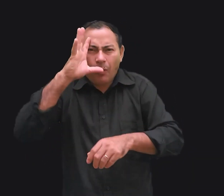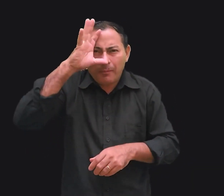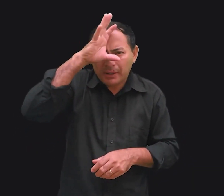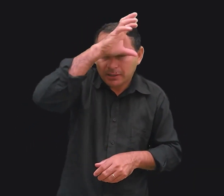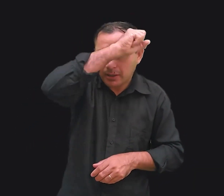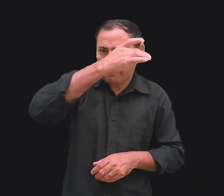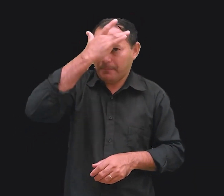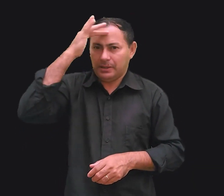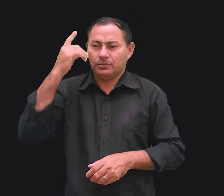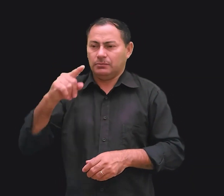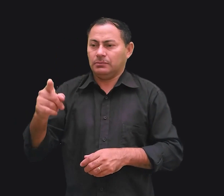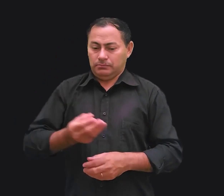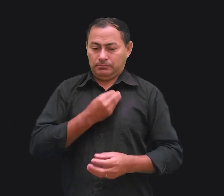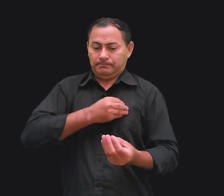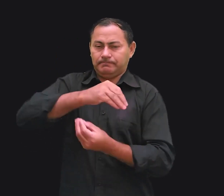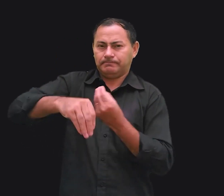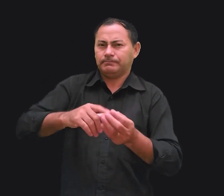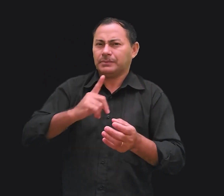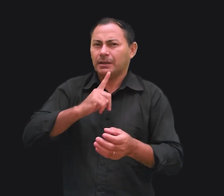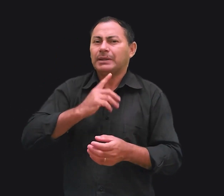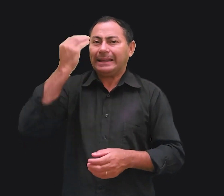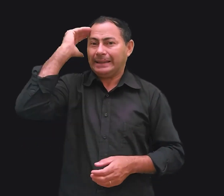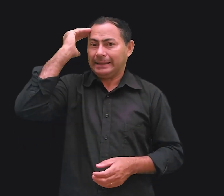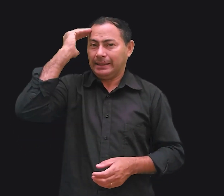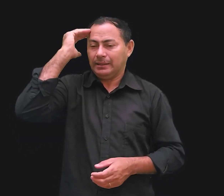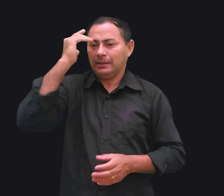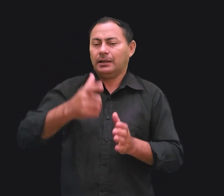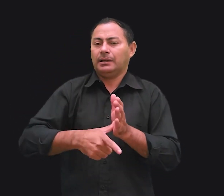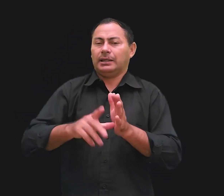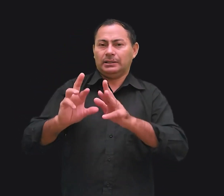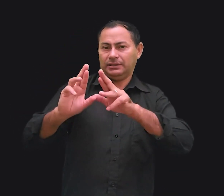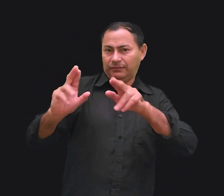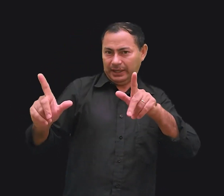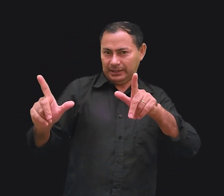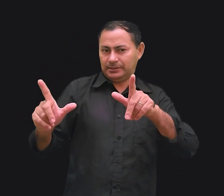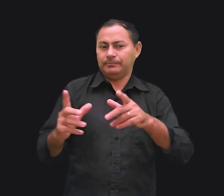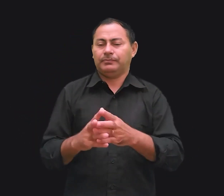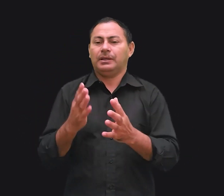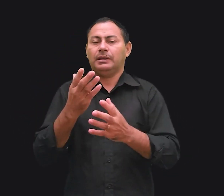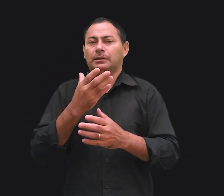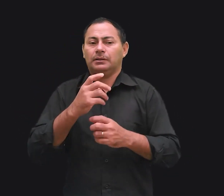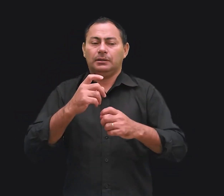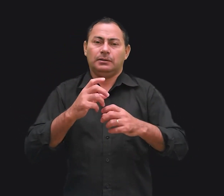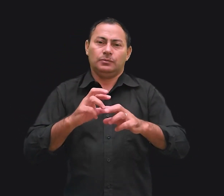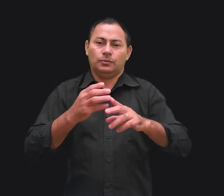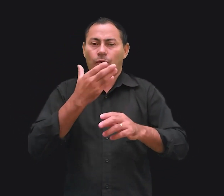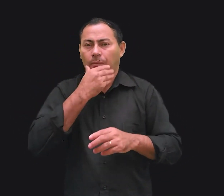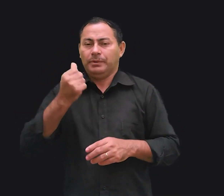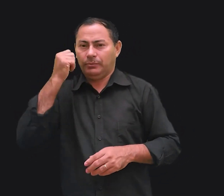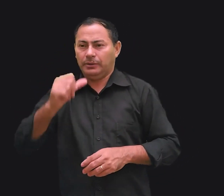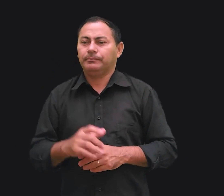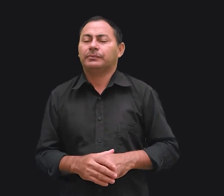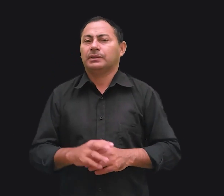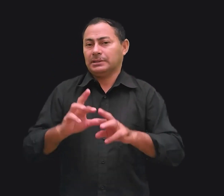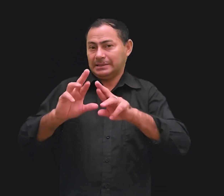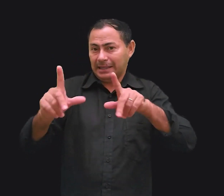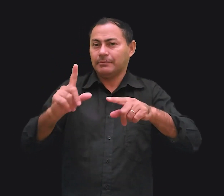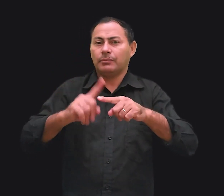procurar compreender a pessoa com quem vivemos, temos que entender que há diferenças entre os sexos. Eles têm que ser